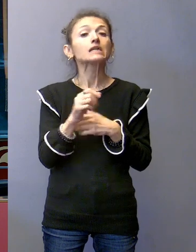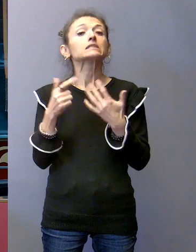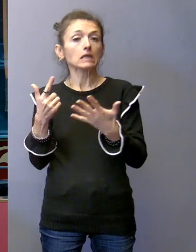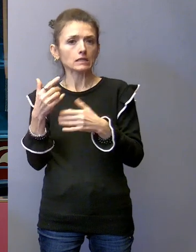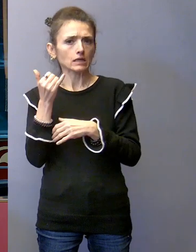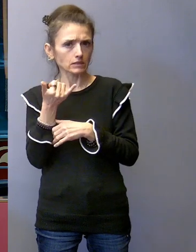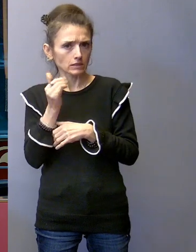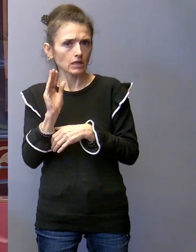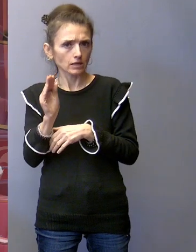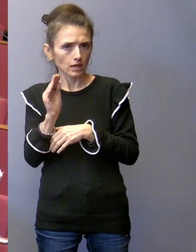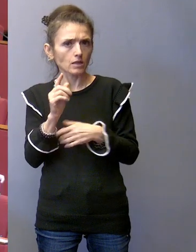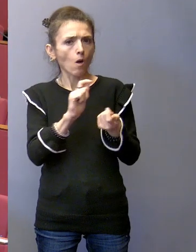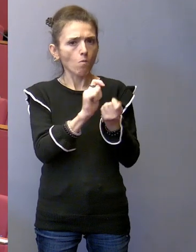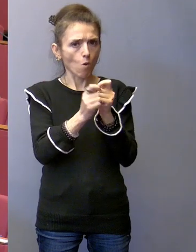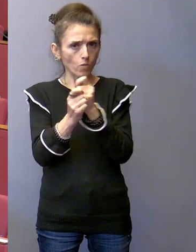modifiche